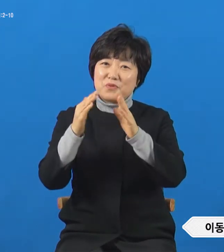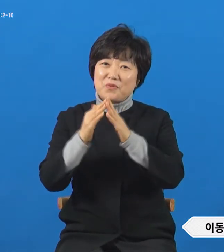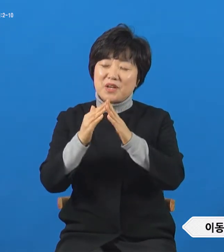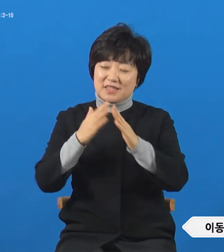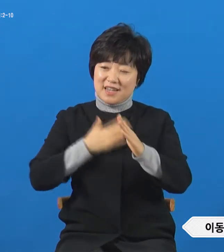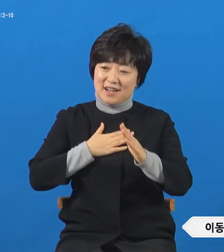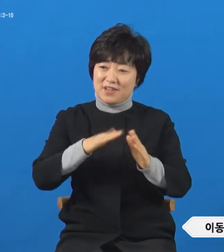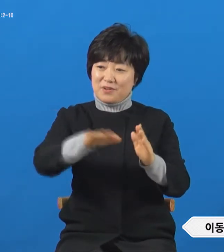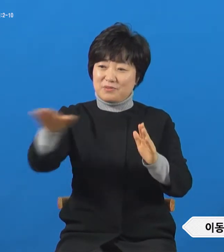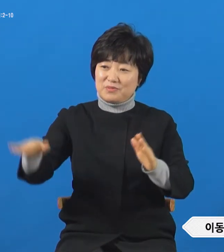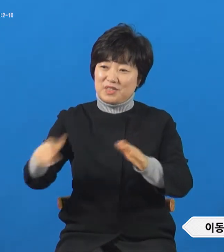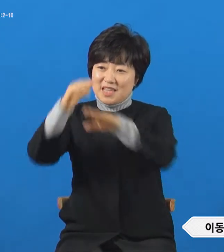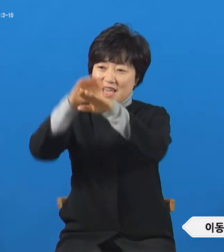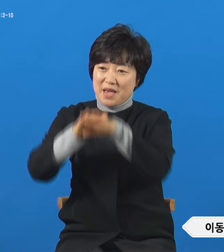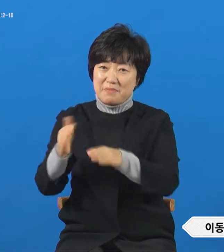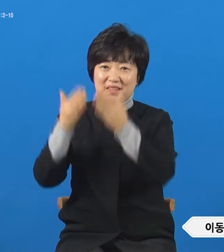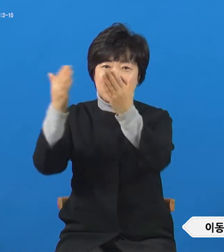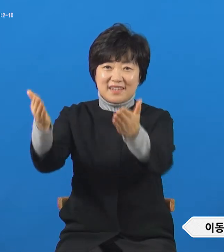불가능한 일이죠. 네.